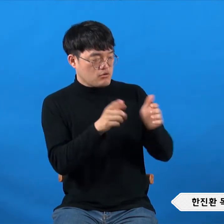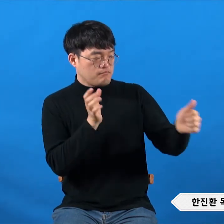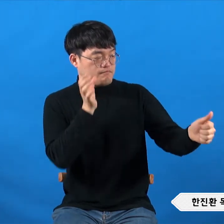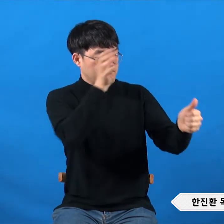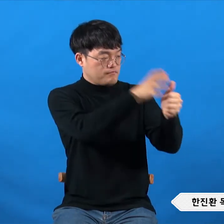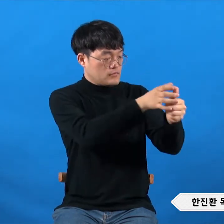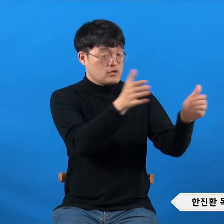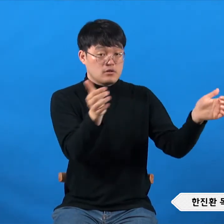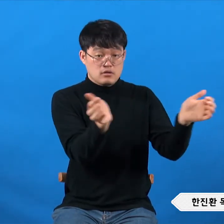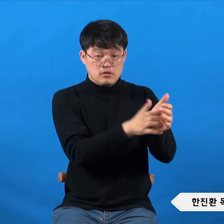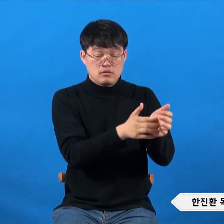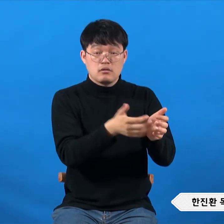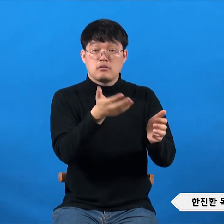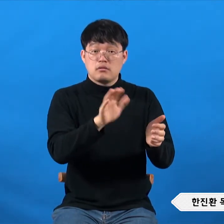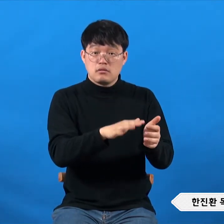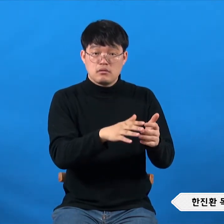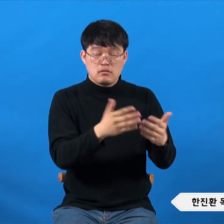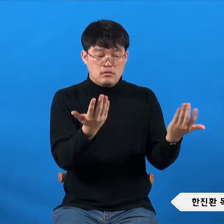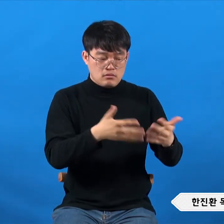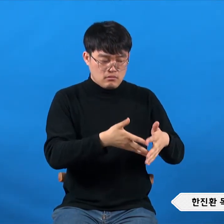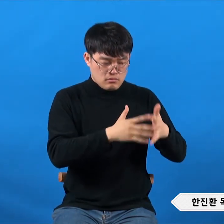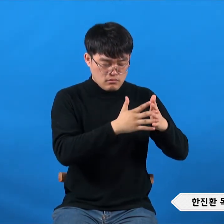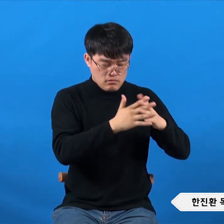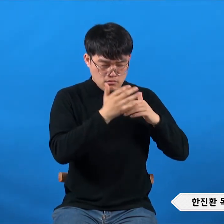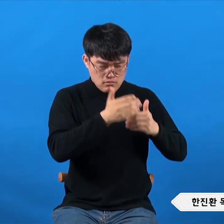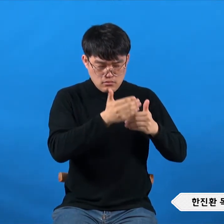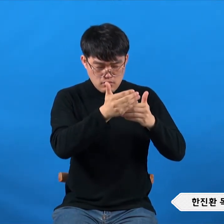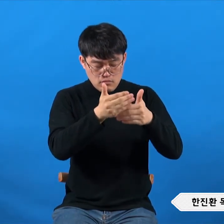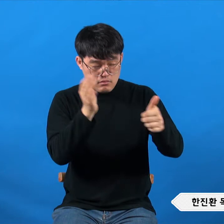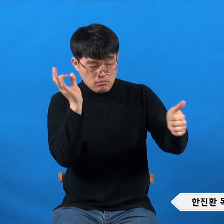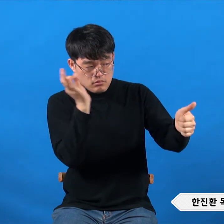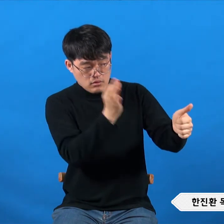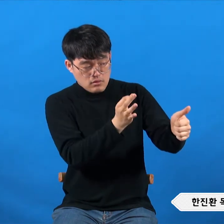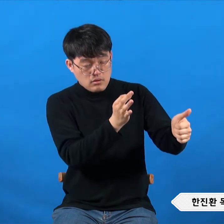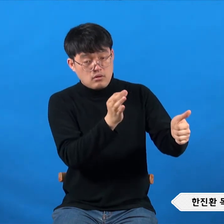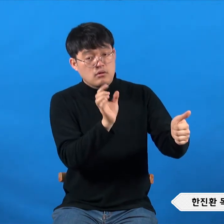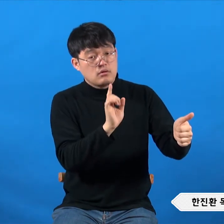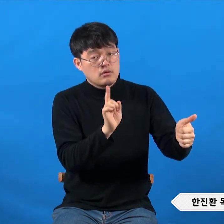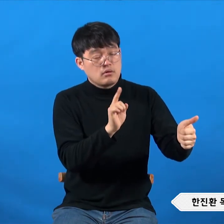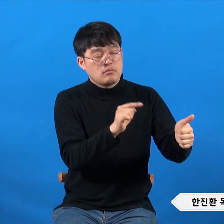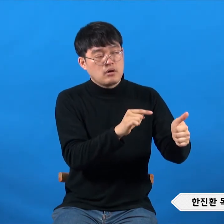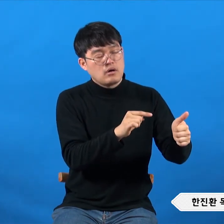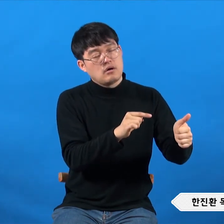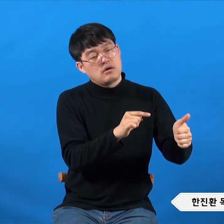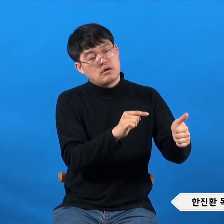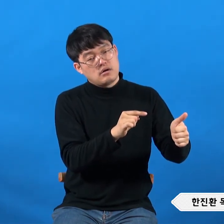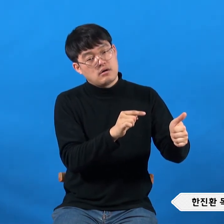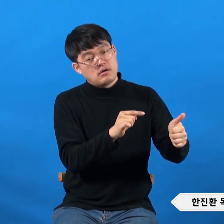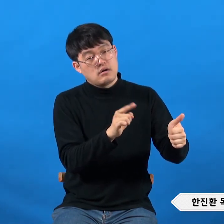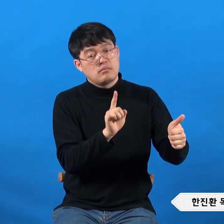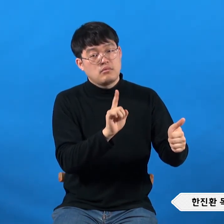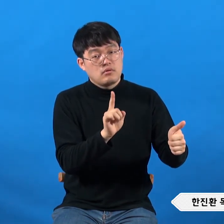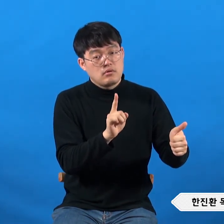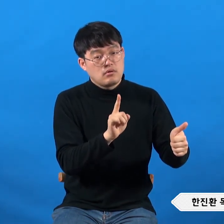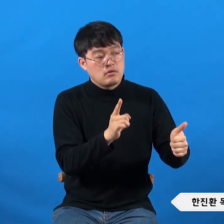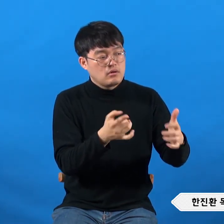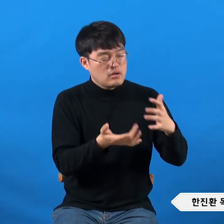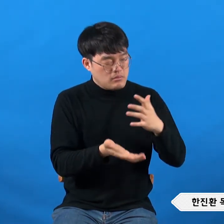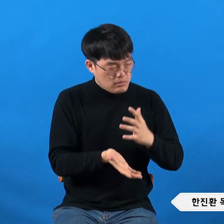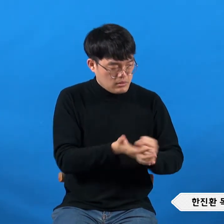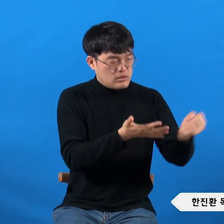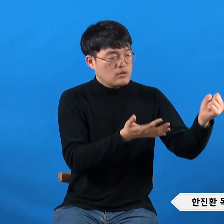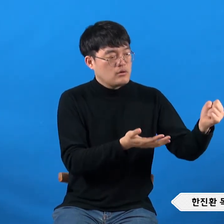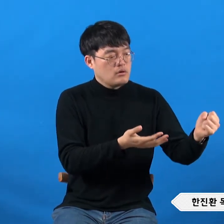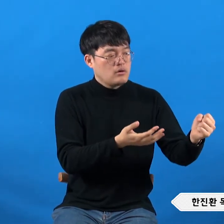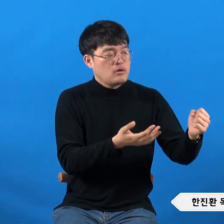맡겼답니다. 그런데 일이 진행되어 가는 것을 이제 가만히 보니까 그게 아니더라. 받을 거